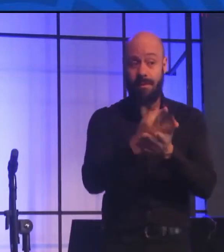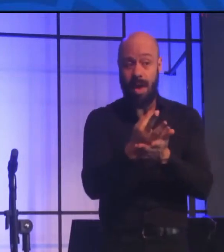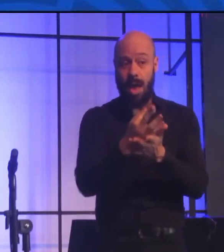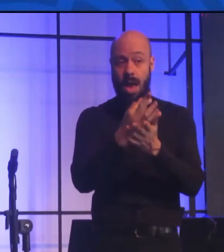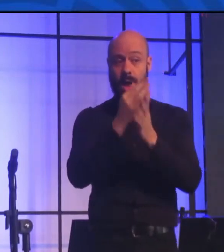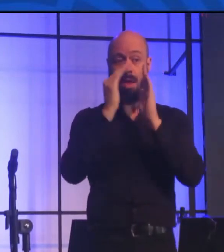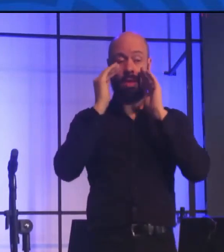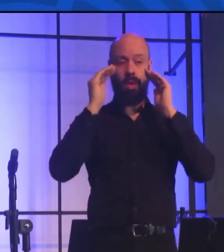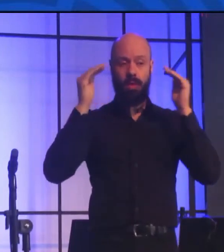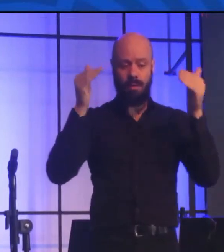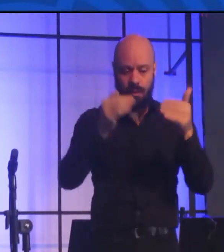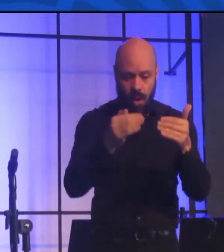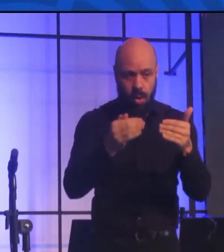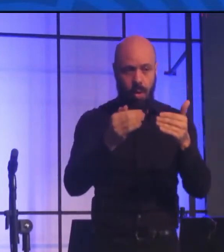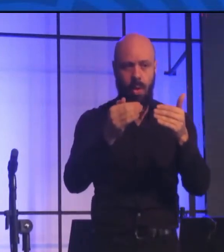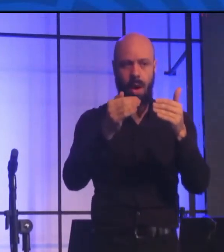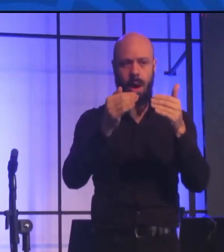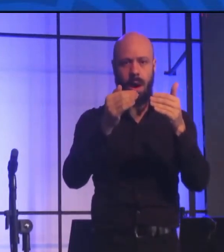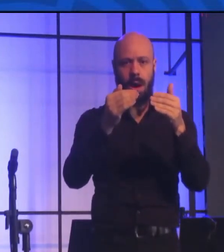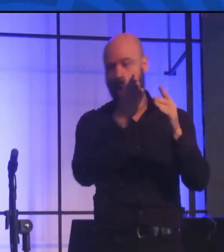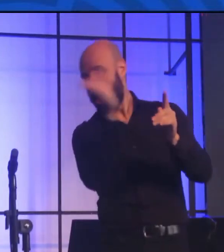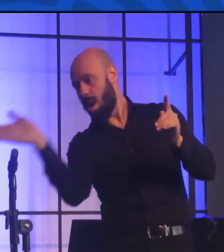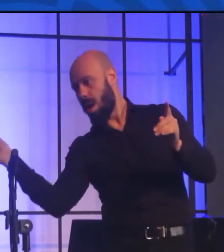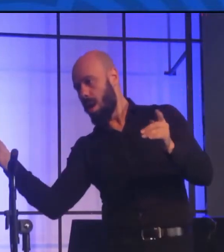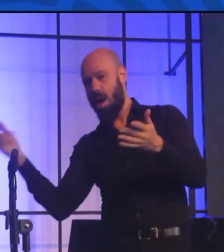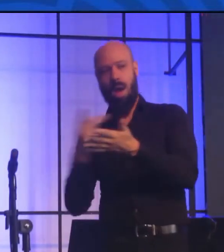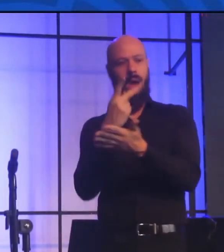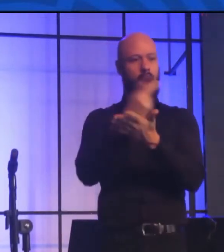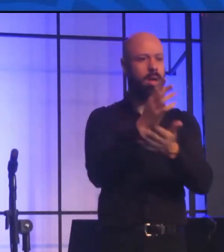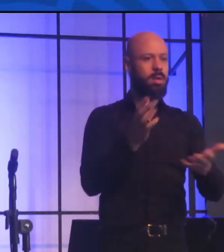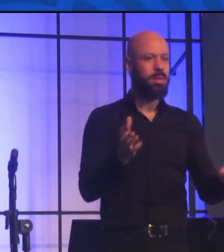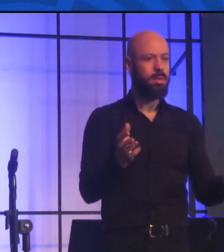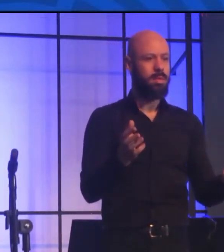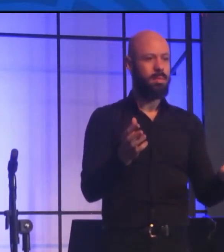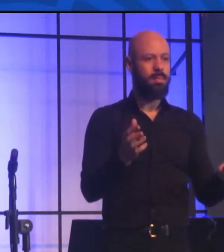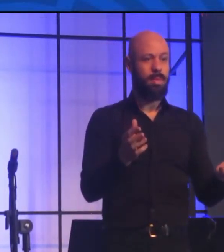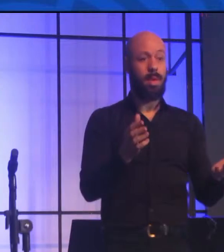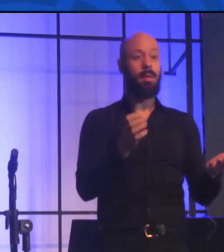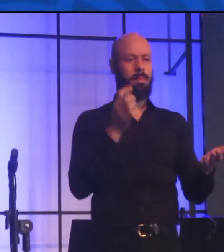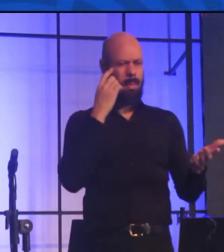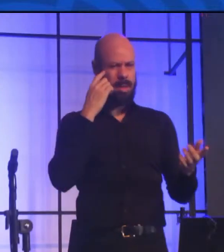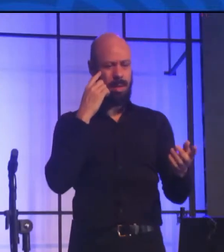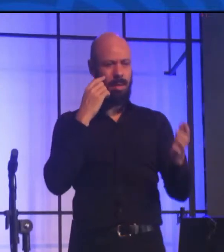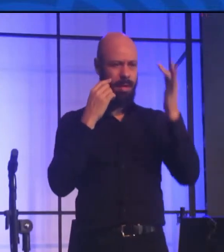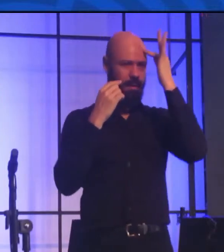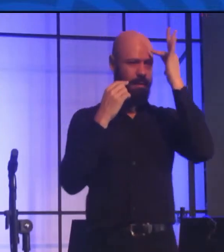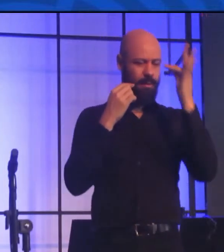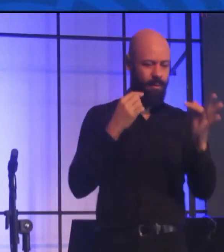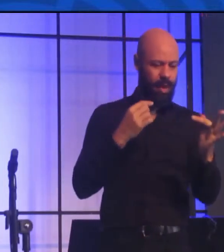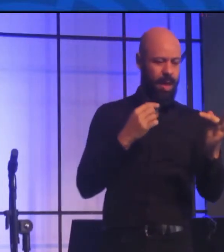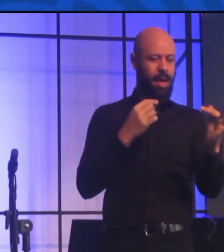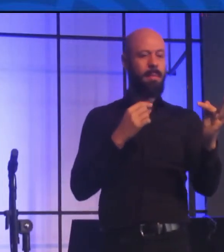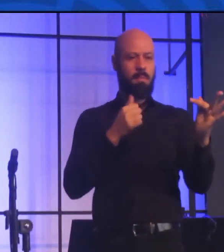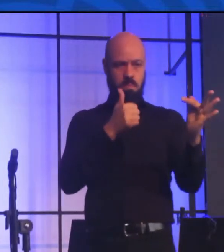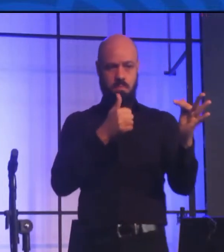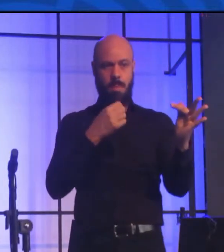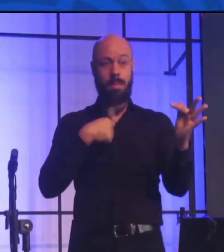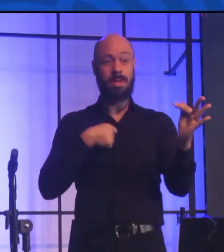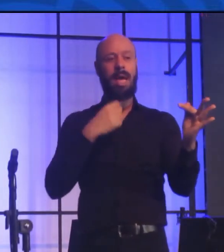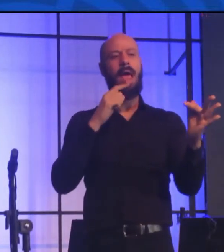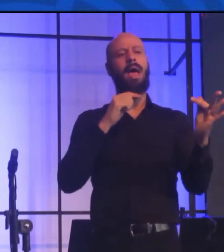fé. Existem muitas pessoas que estão depositando a sua fé na fé e não no Deus que lhe deu a